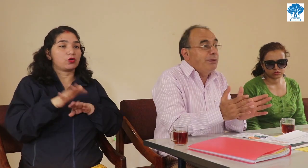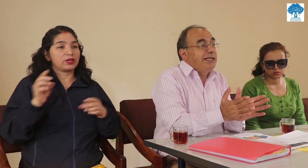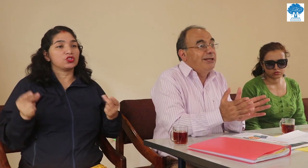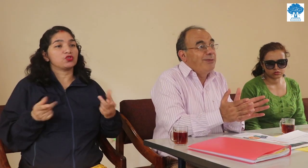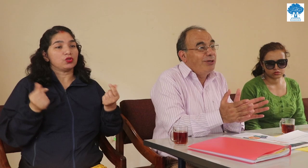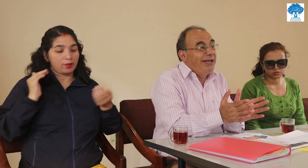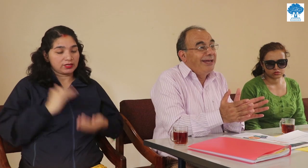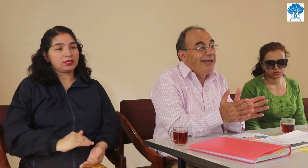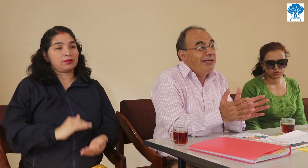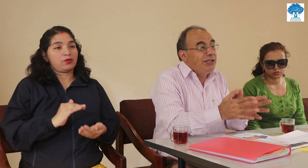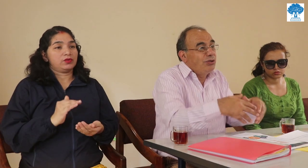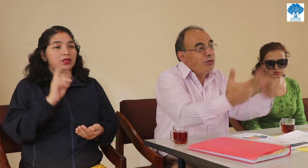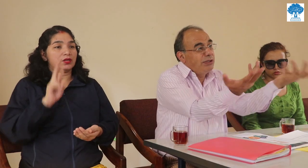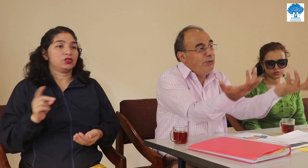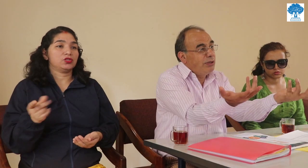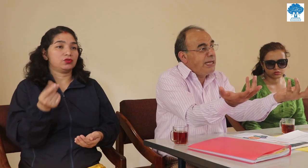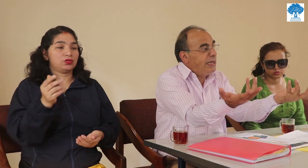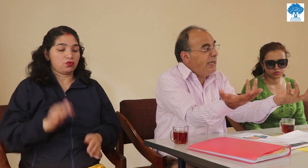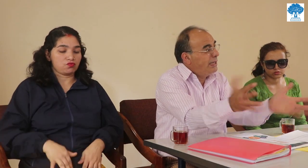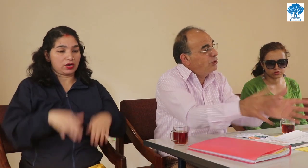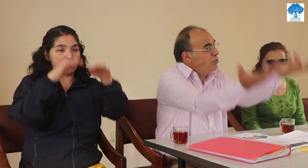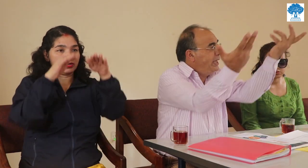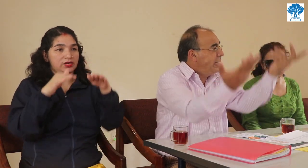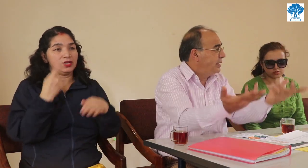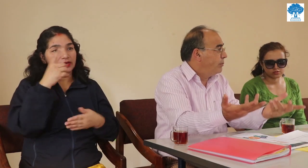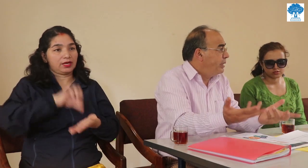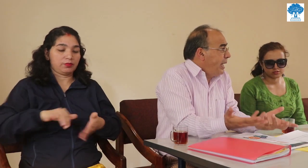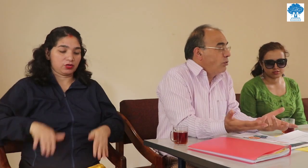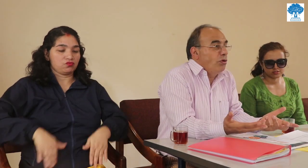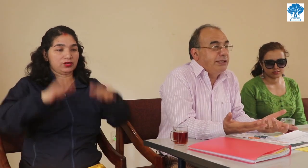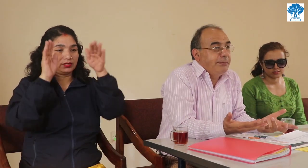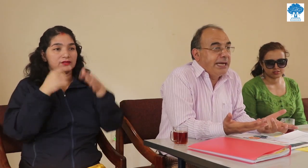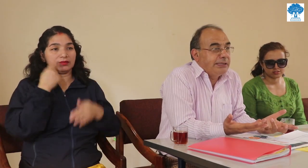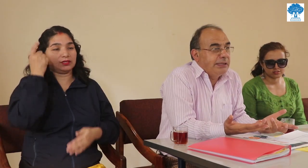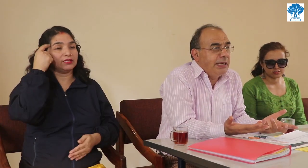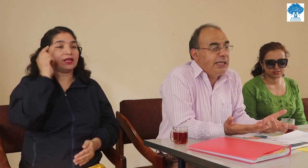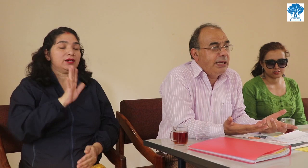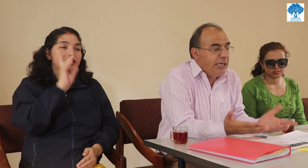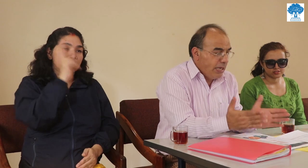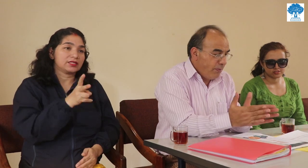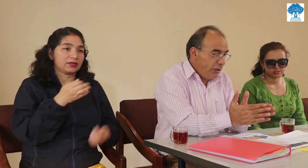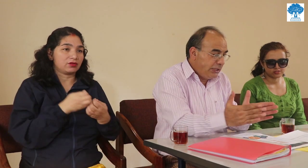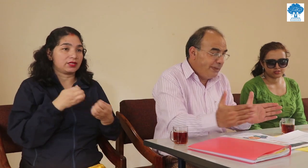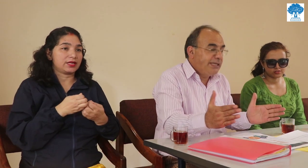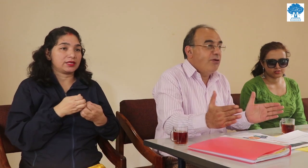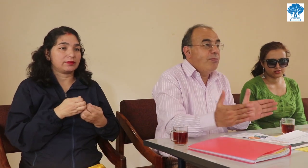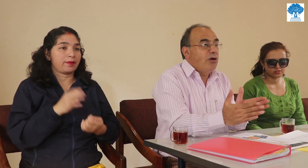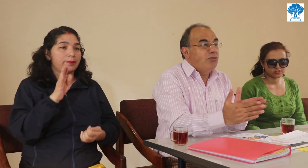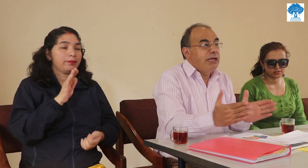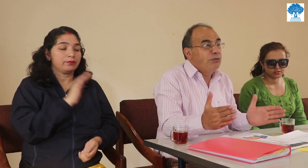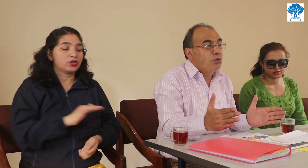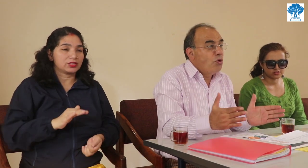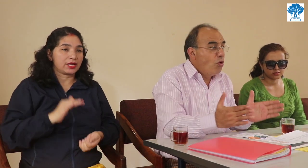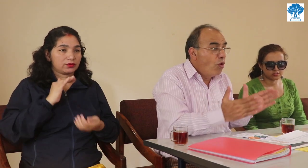छिटो छिटो बच्चा जन्माउने र छिटो छिटो चाहिँ हुर्काइहाल्ने एकैचोटि हुर्किहाल्छ नि भन्ने खालको कन्सेप्ट भइरहेको छ. त्यसले गर्दाखेरि बर्थ स्पेसिङ कम